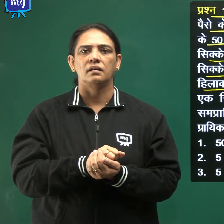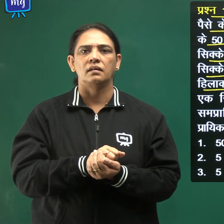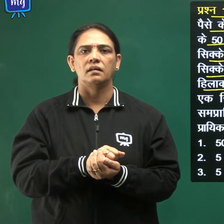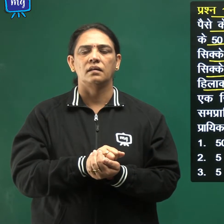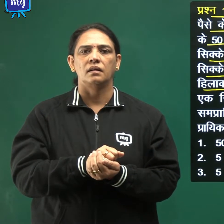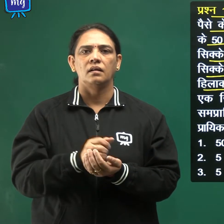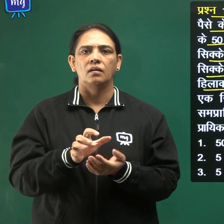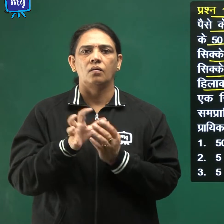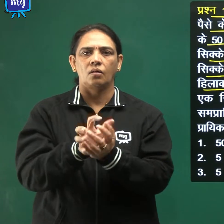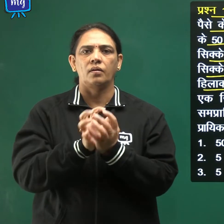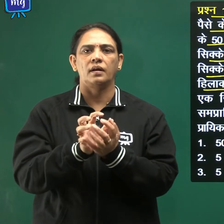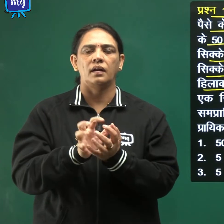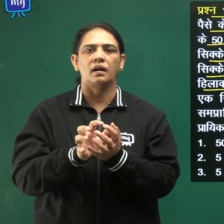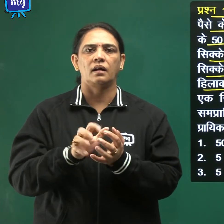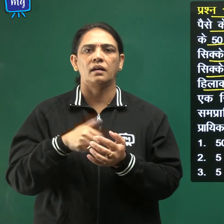को हिलाकर